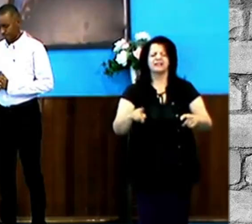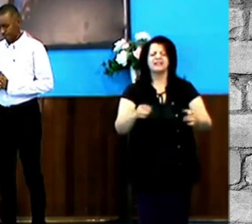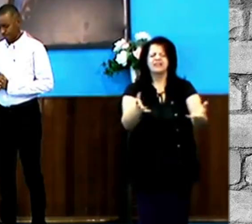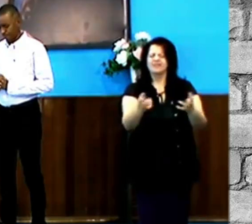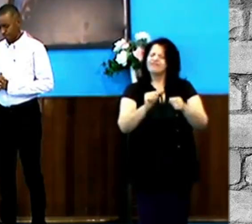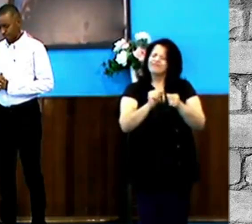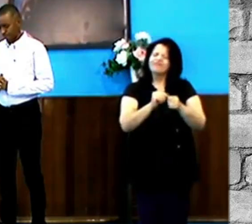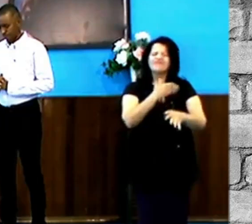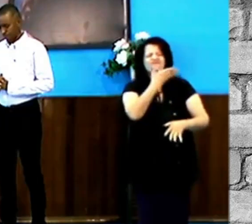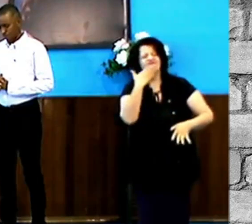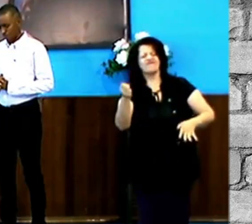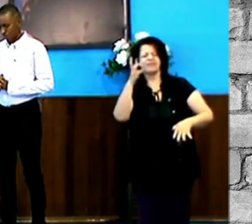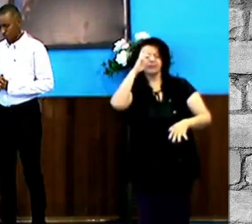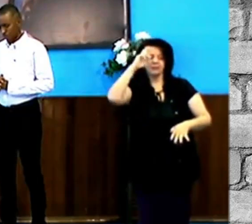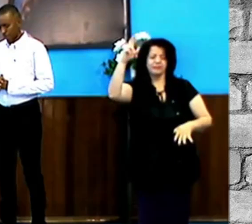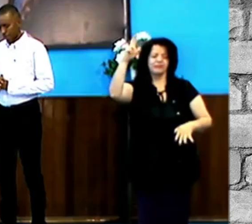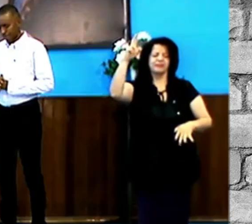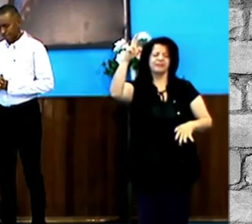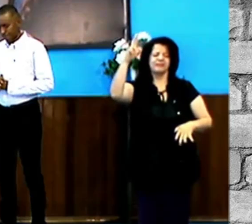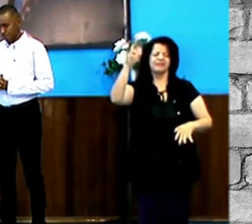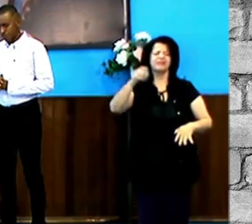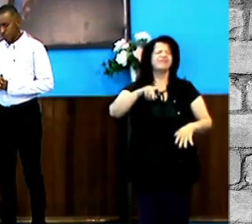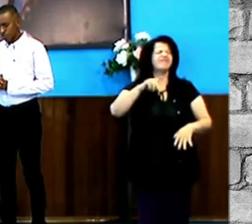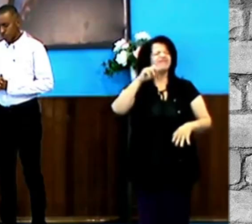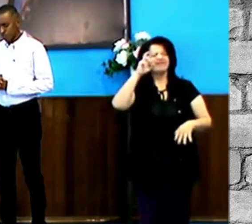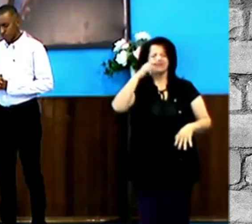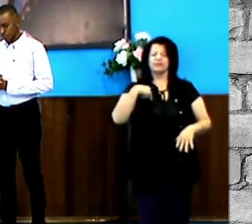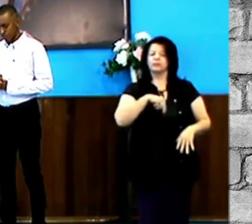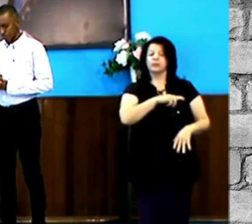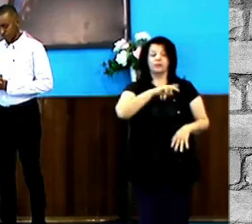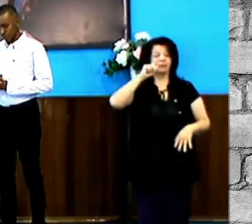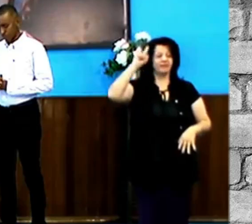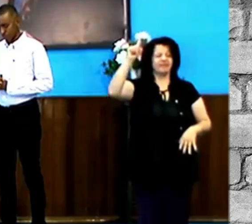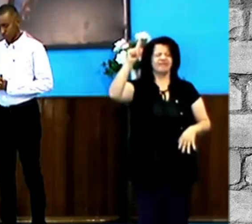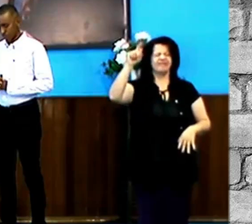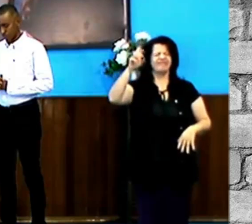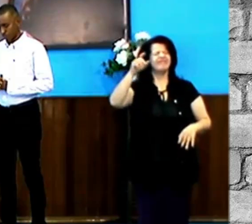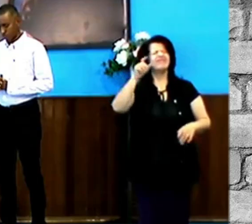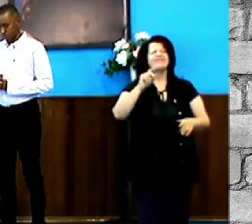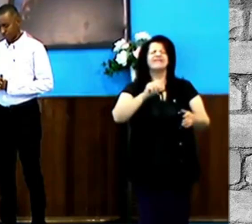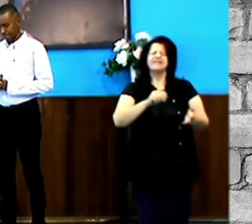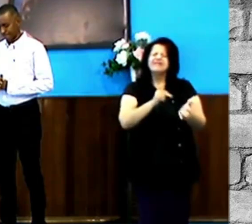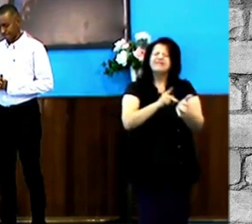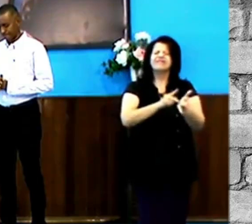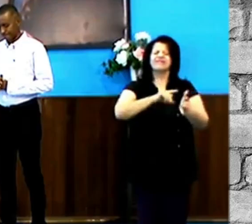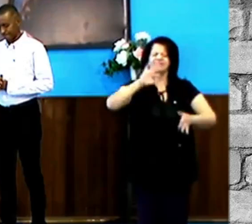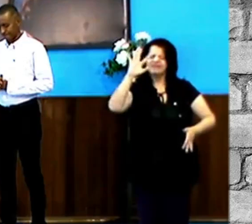fazer o melhor para o Senhor, ó Pai. O Senhor é um Deus maravilhoso, o Senhor é um Deus que guarda, que derrama